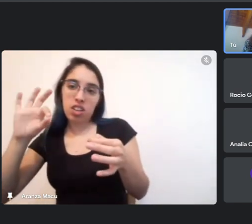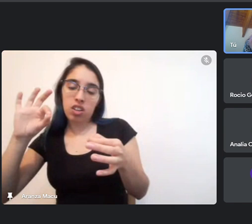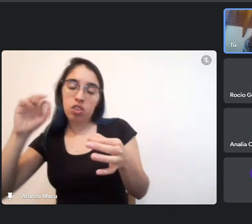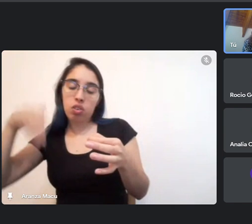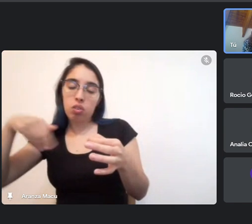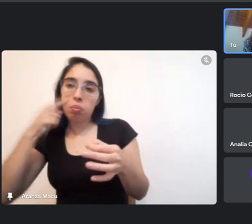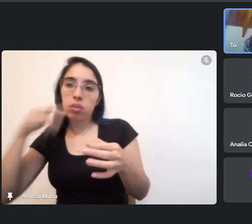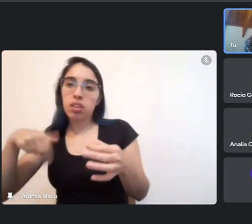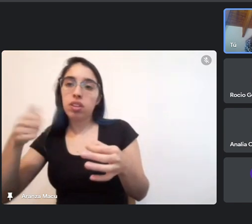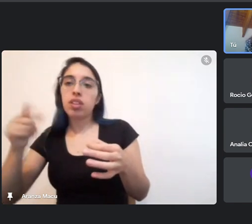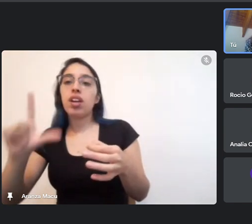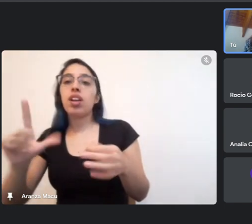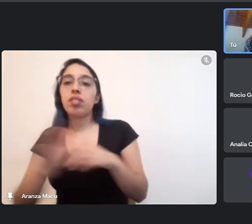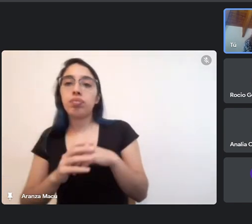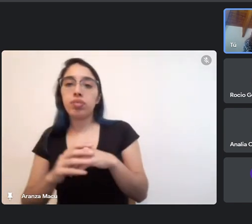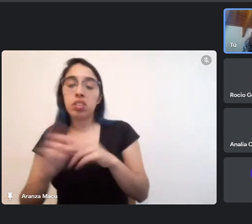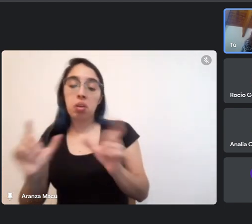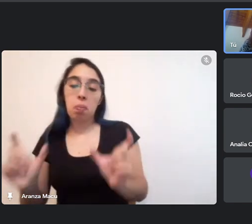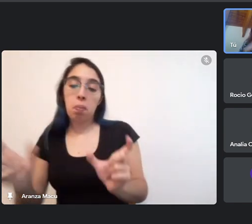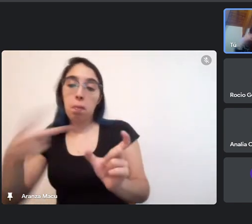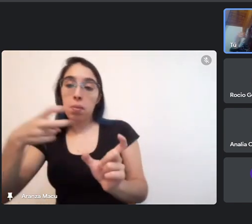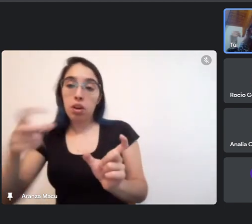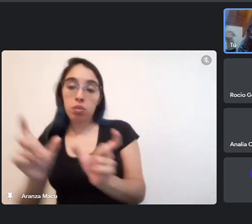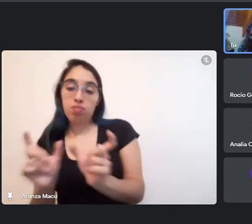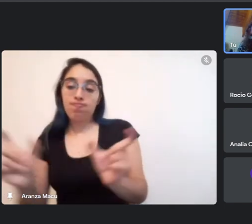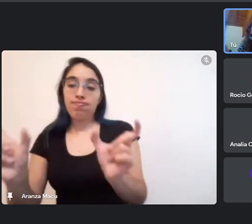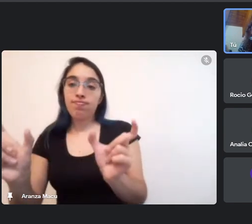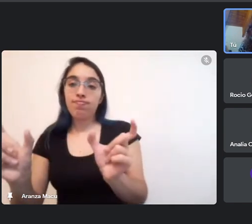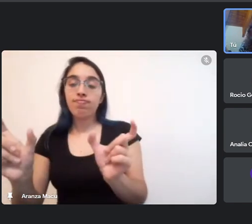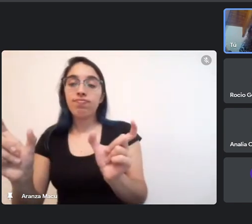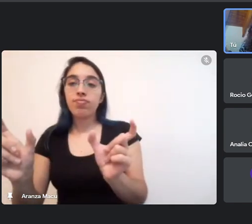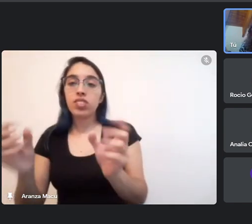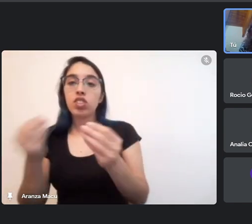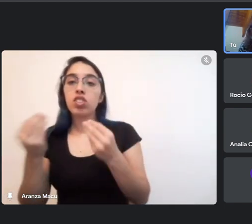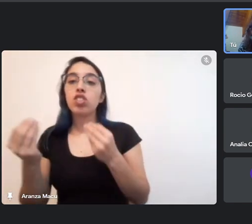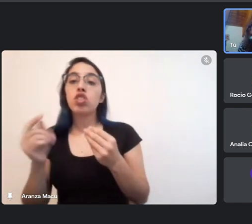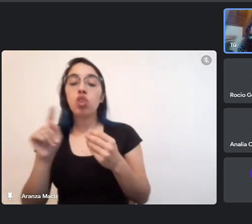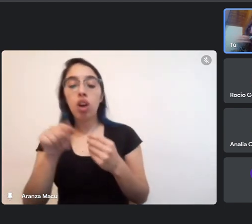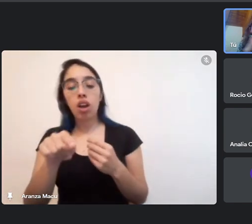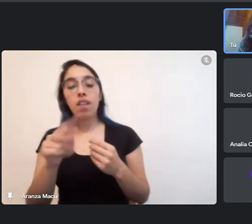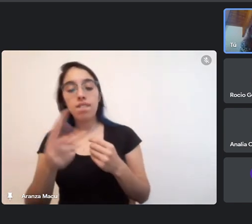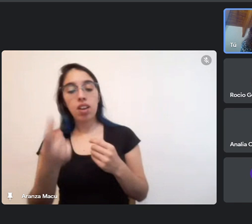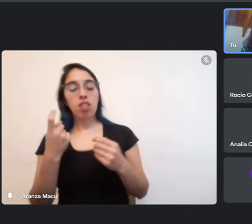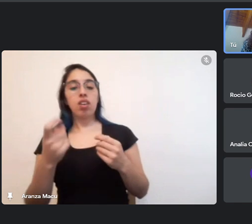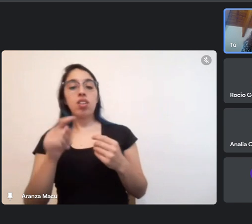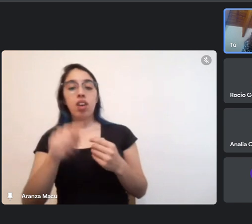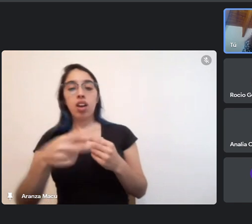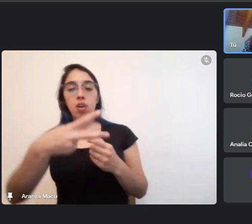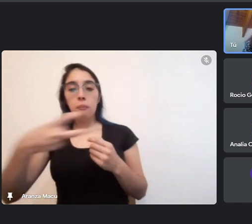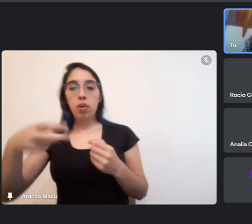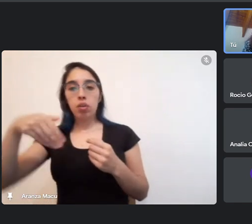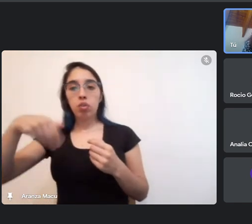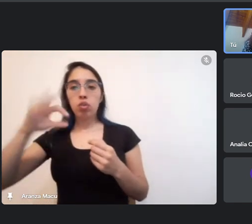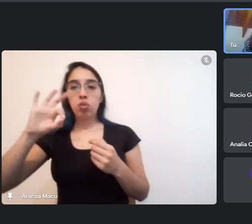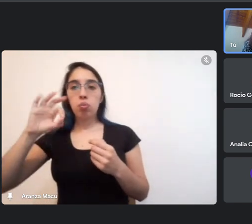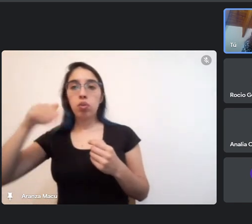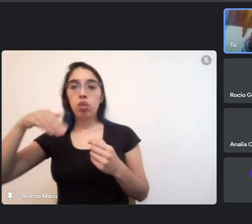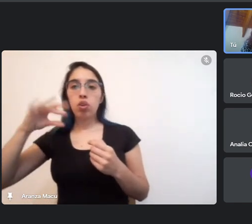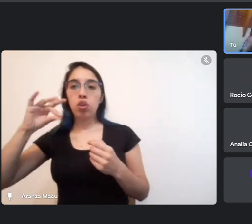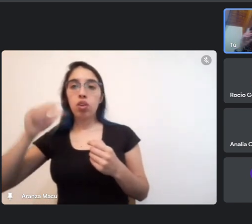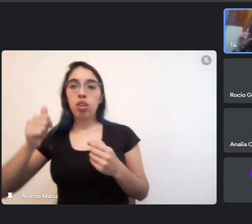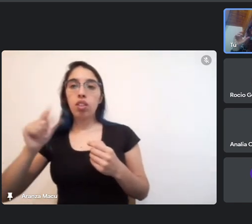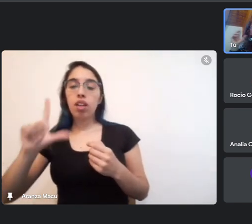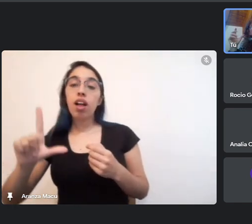están separados. Entonces, si yo encuentro un verbo modal, tengo que ver dónde está el verbo principal.